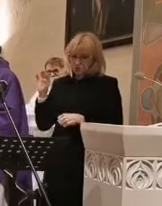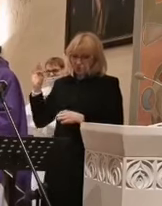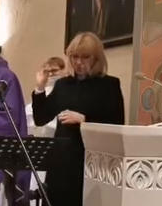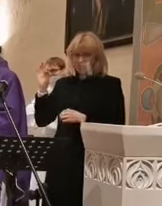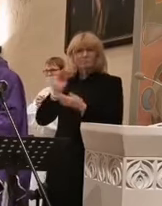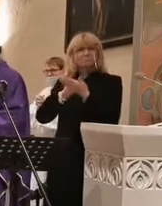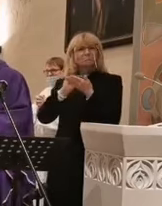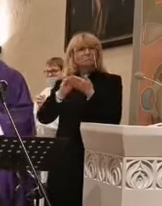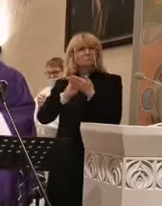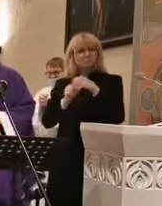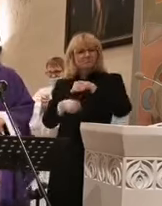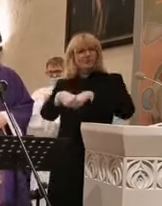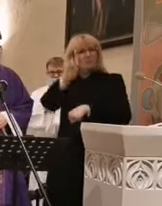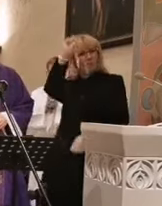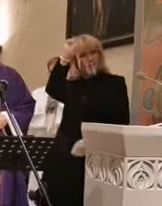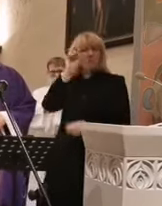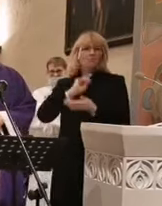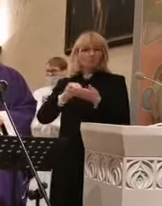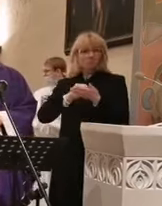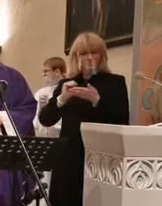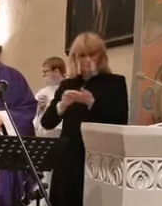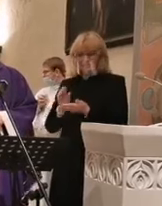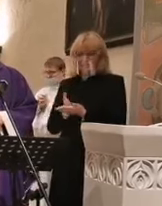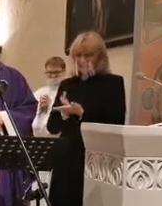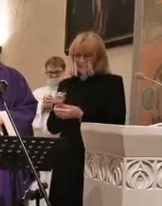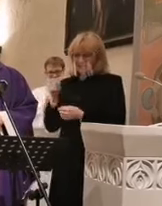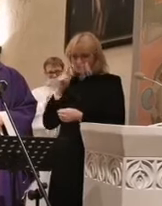in Polonia. Sì, molto importante.